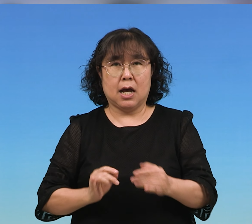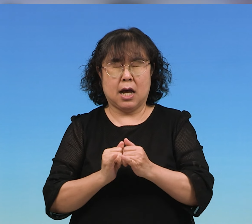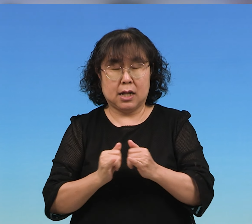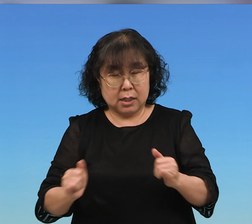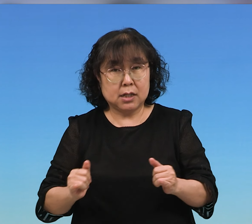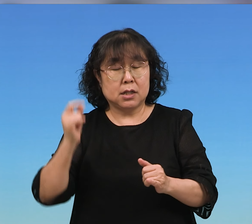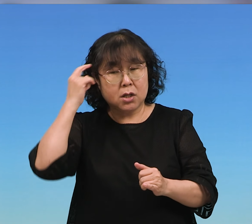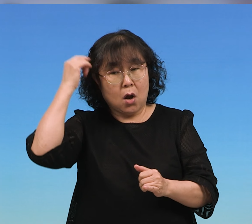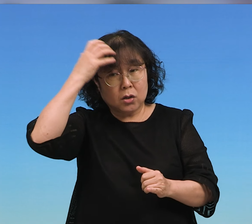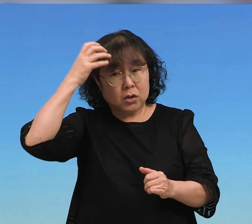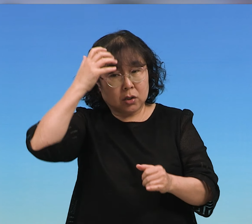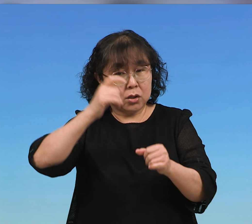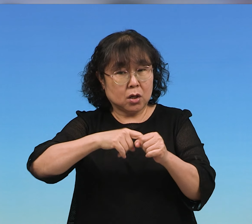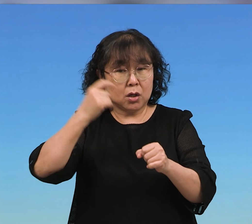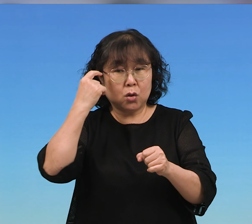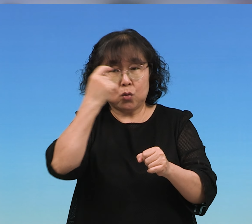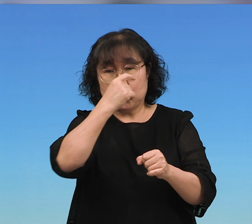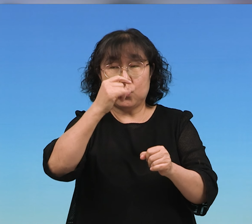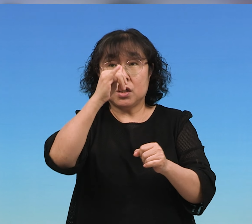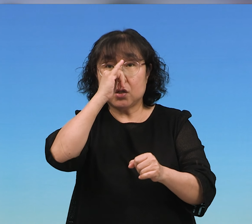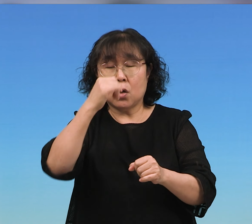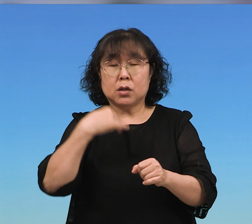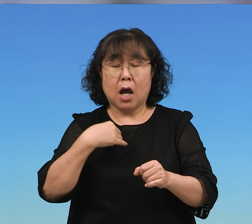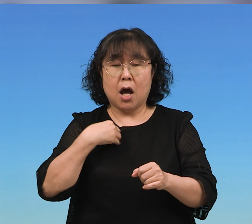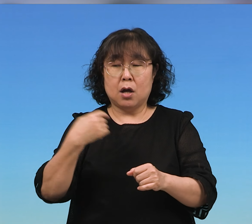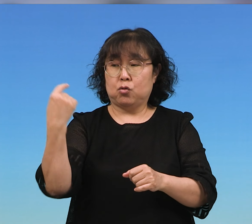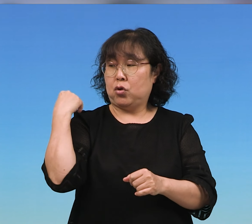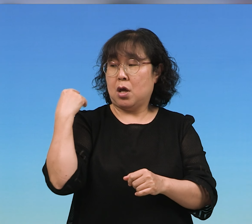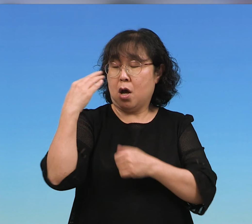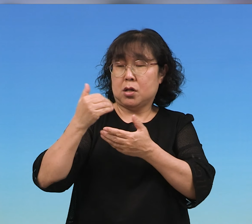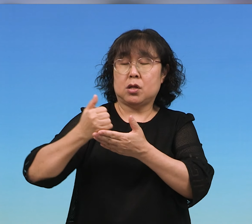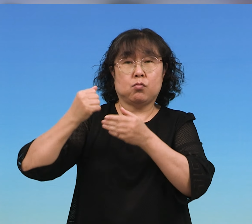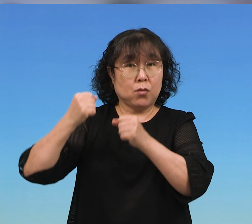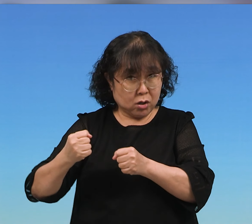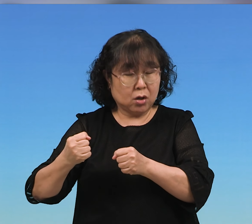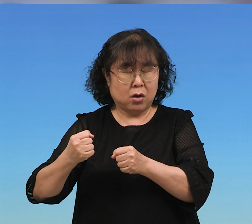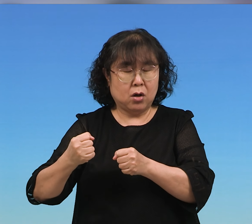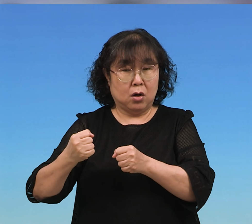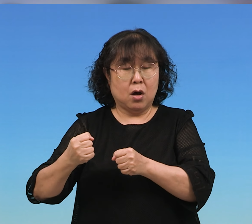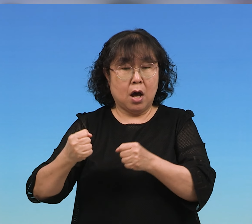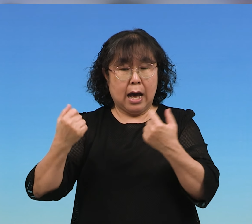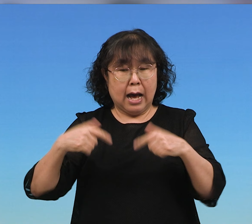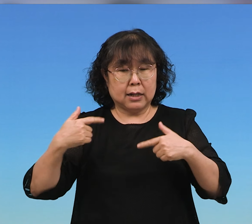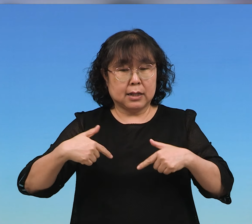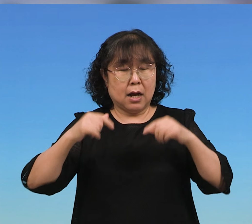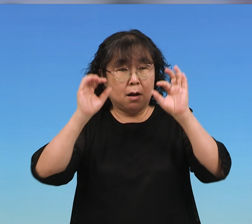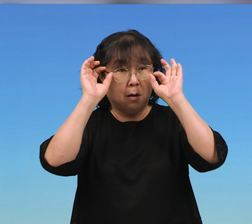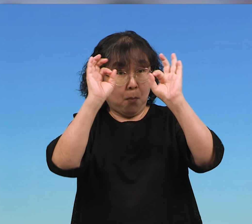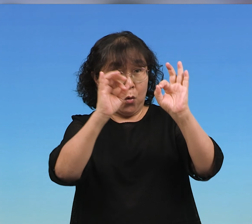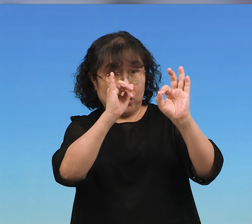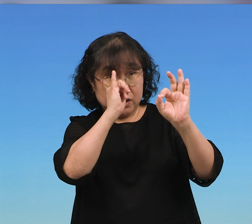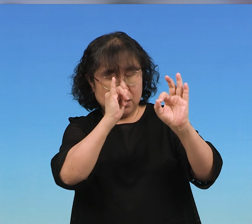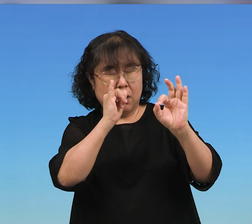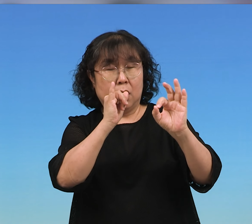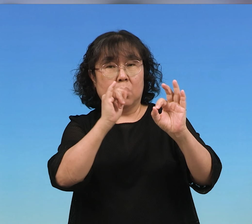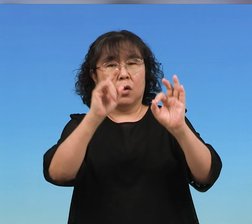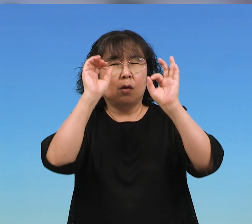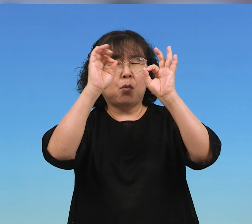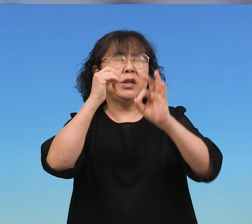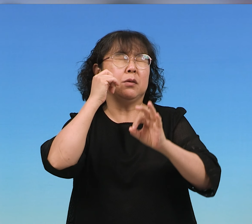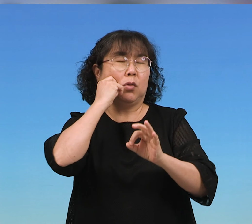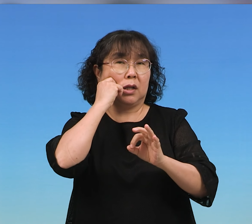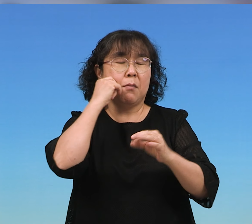있거든. 영적인 안목. 눈에 보이는 이게 다가 아니다. 배후에 하나님 계신다. 이걸 못 보니까 맨날 두려운